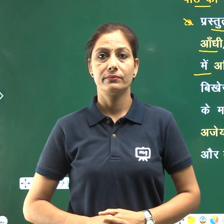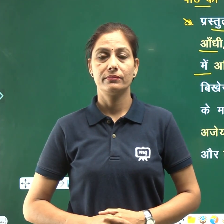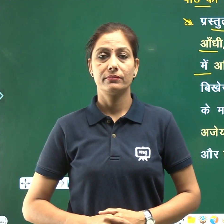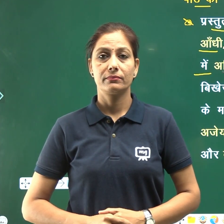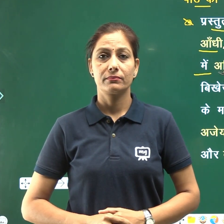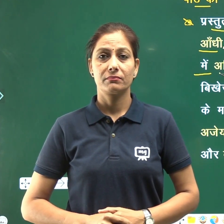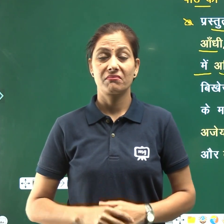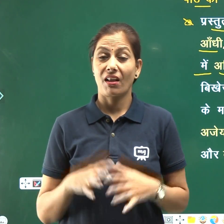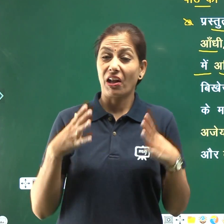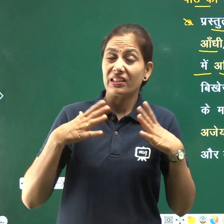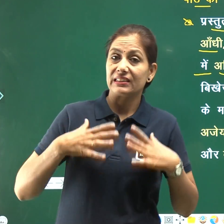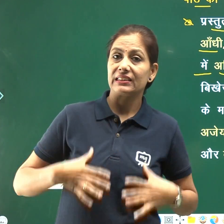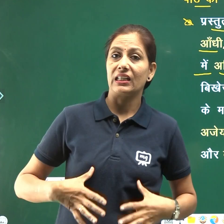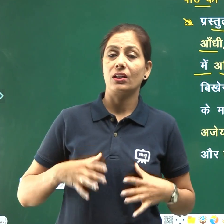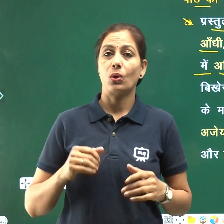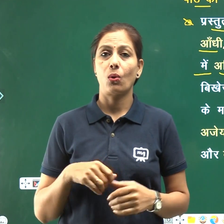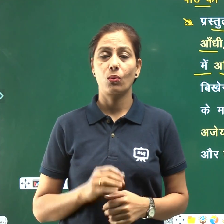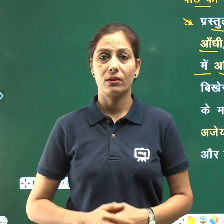अविचल होकर